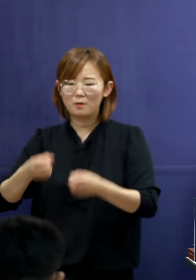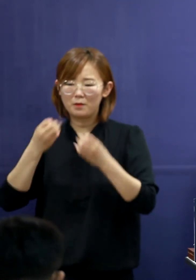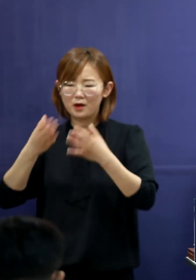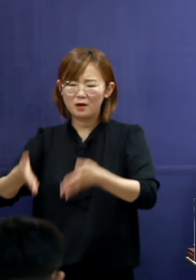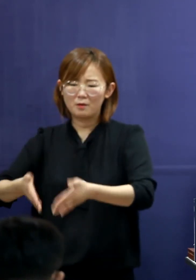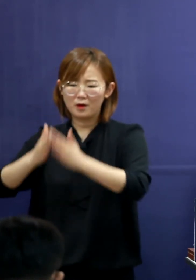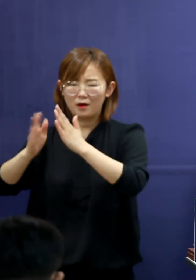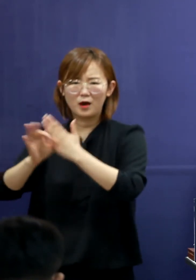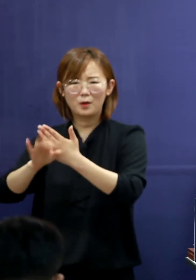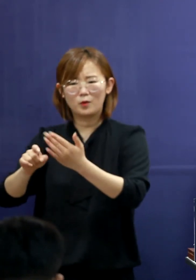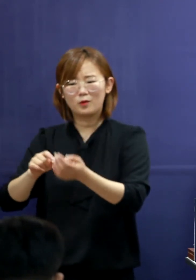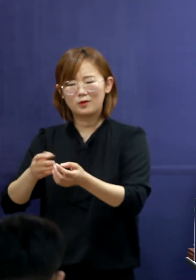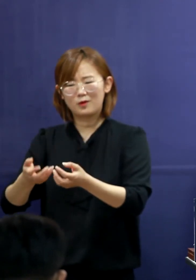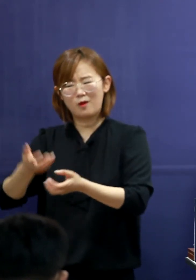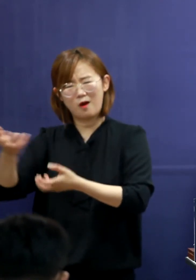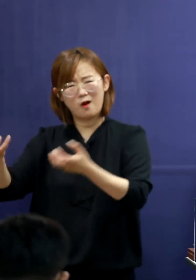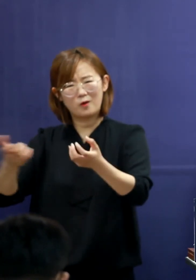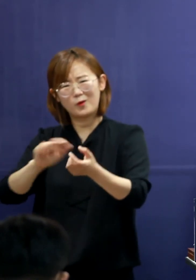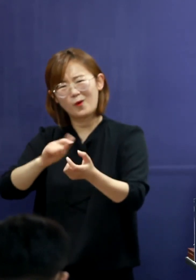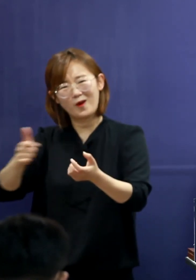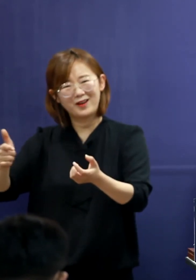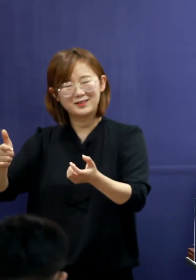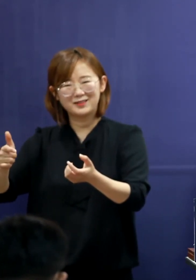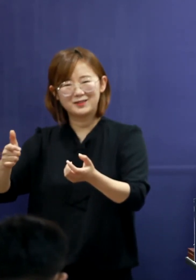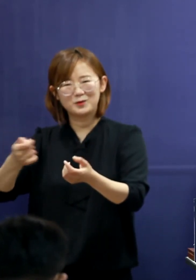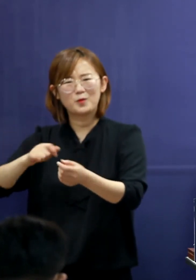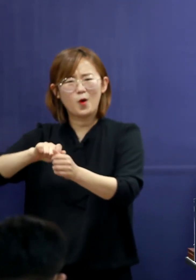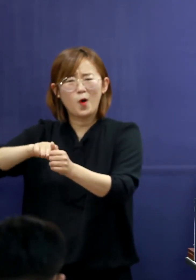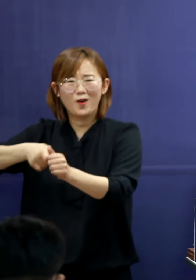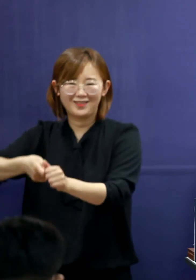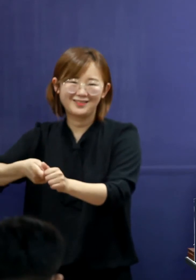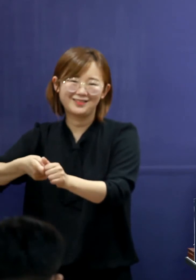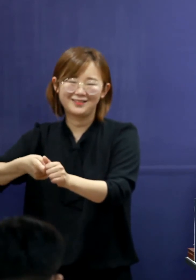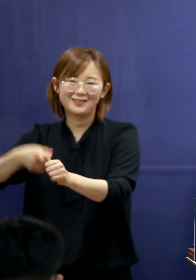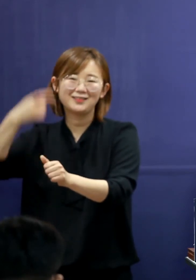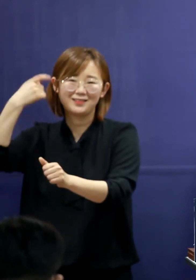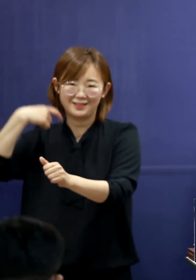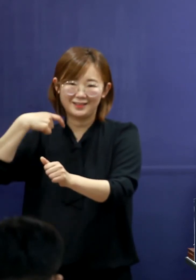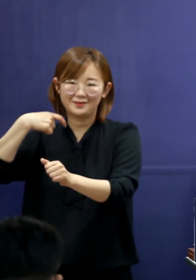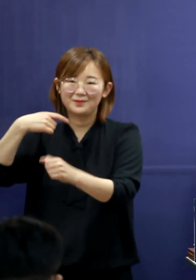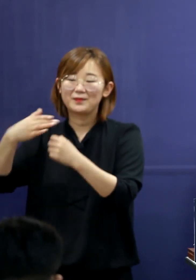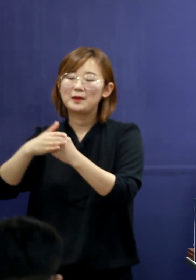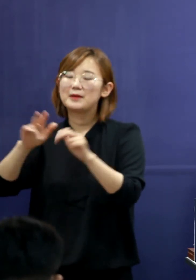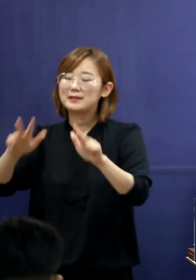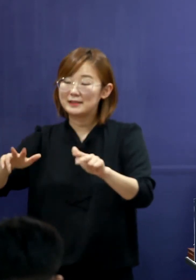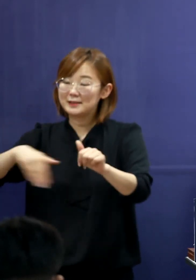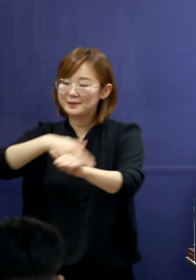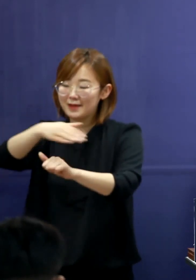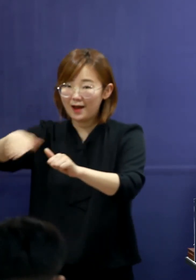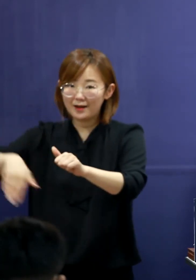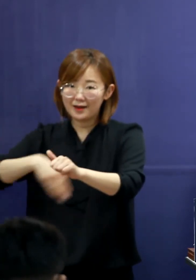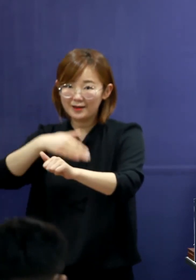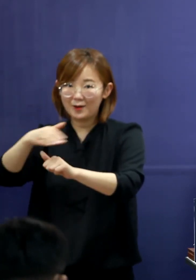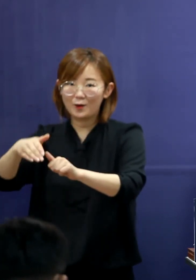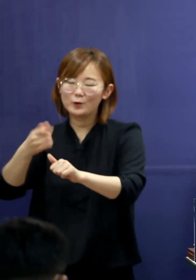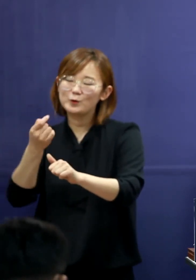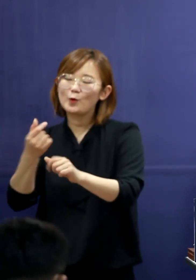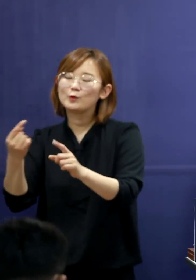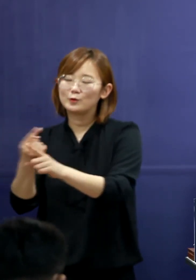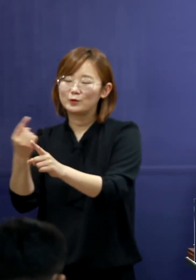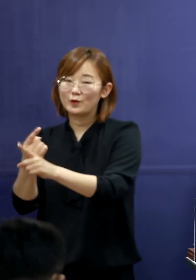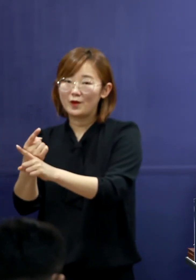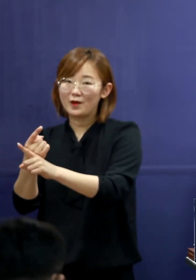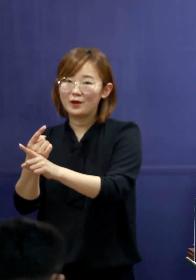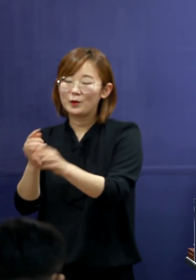조치원 같은 경우에 무리하게 재개발을 추진하는 것보다는 있는 자원을 활용해서 도시 재생을